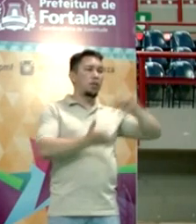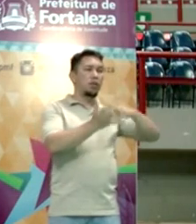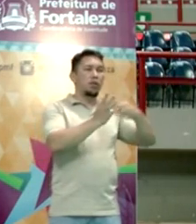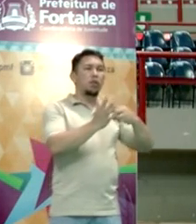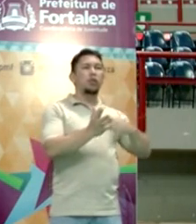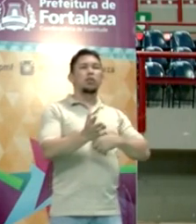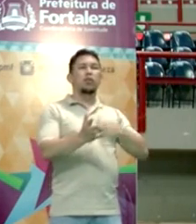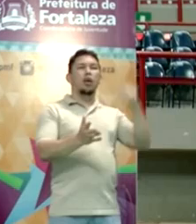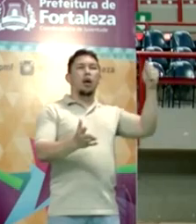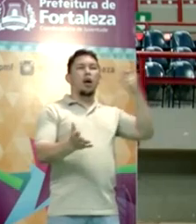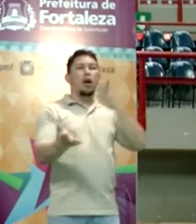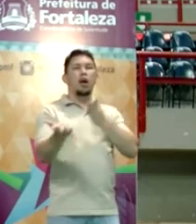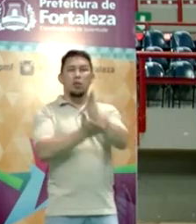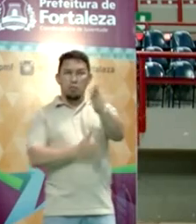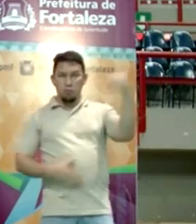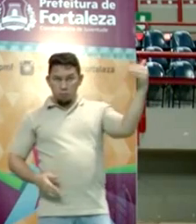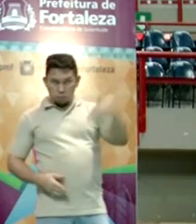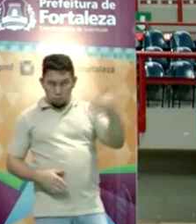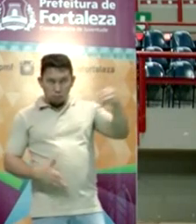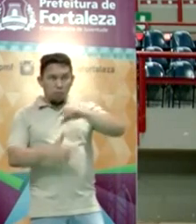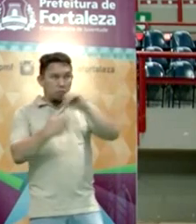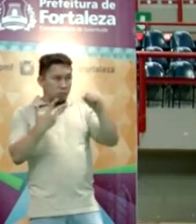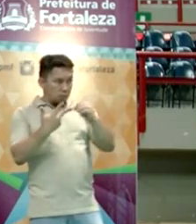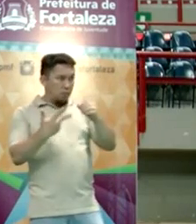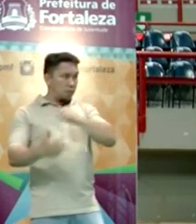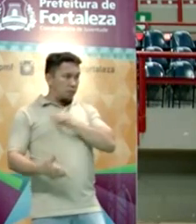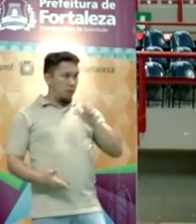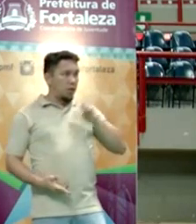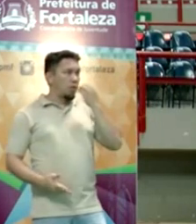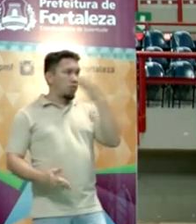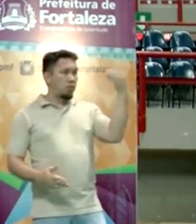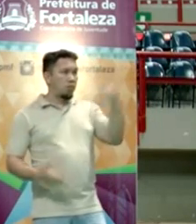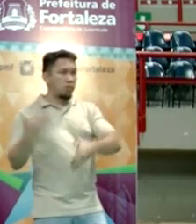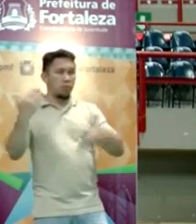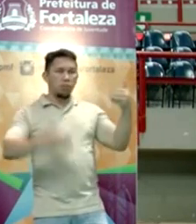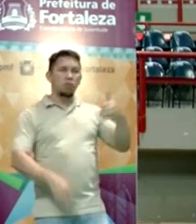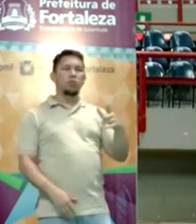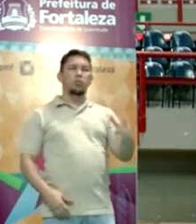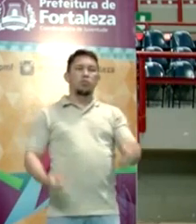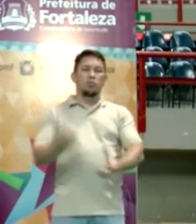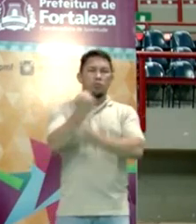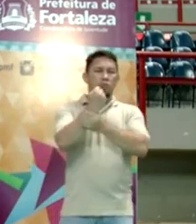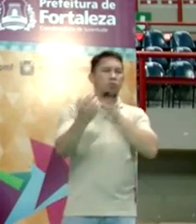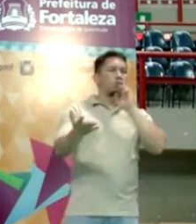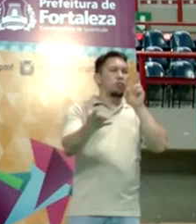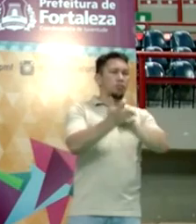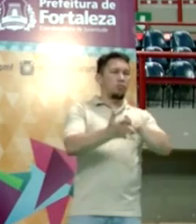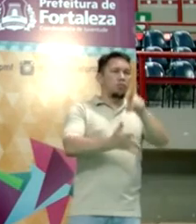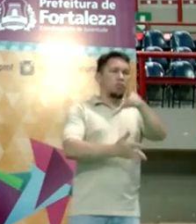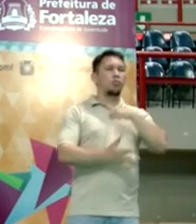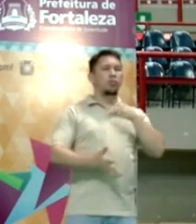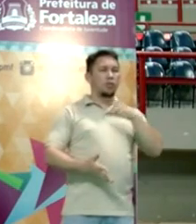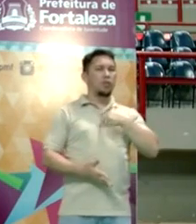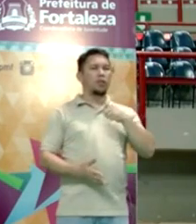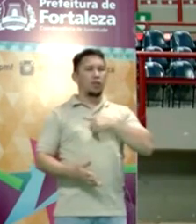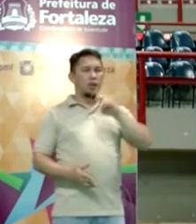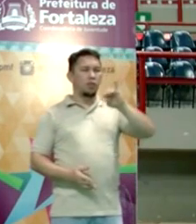Viu como está valendo a pena frequentar esses negócios? Vale. Está, ó, já garantiu aí uma questãozinha na prova de